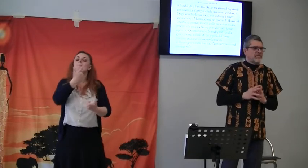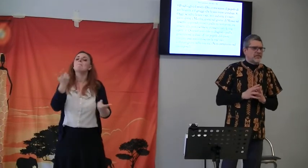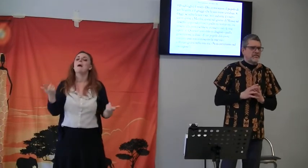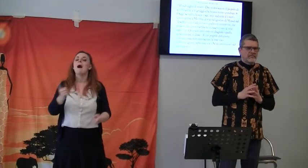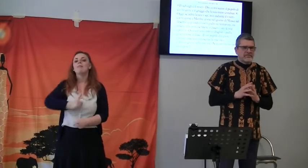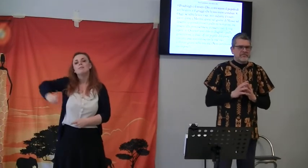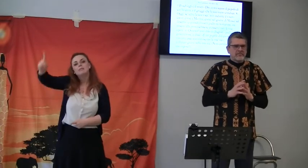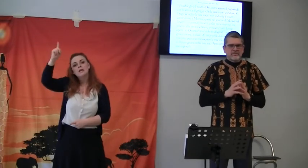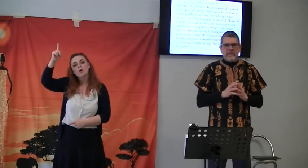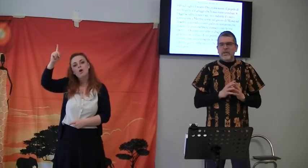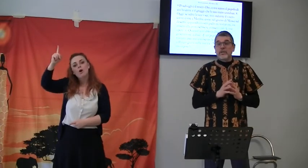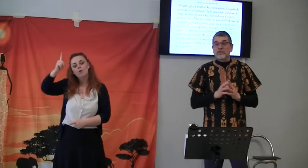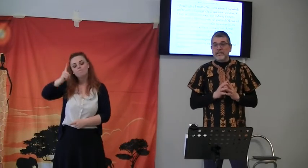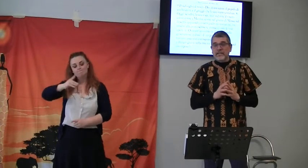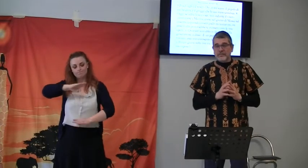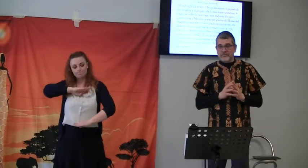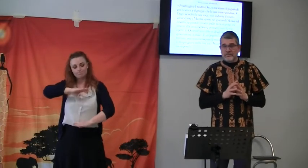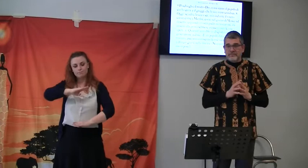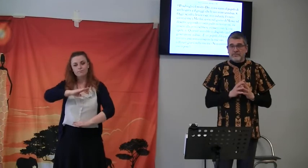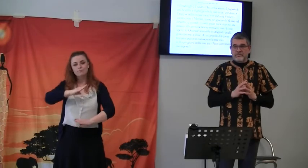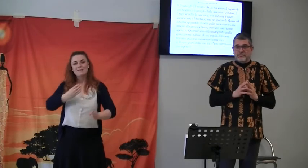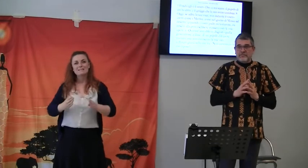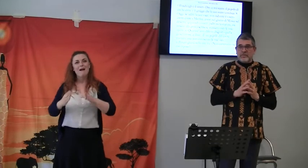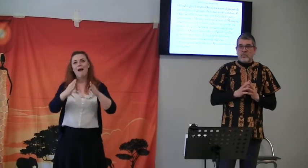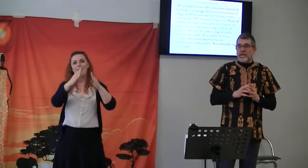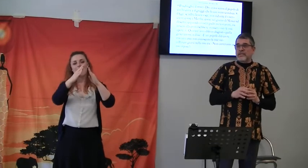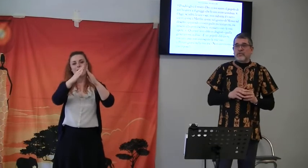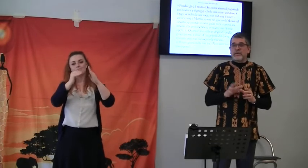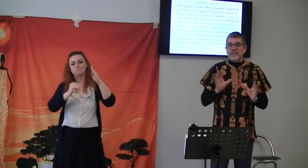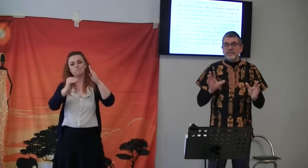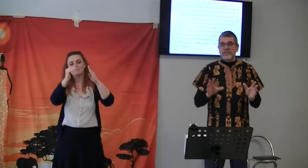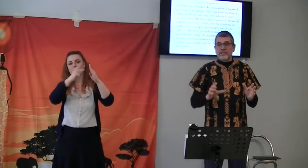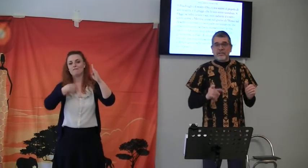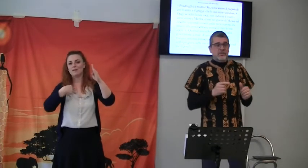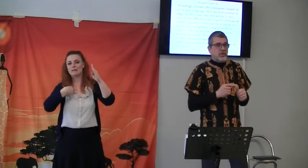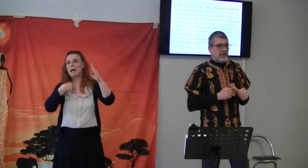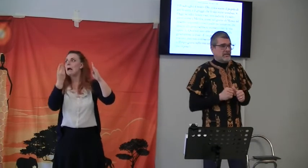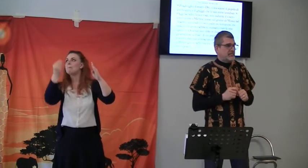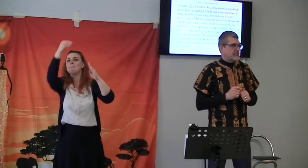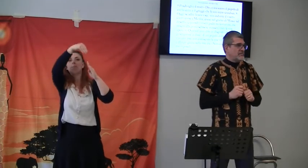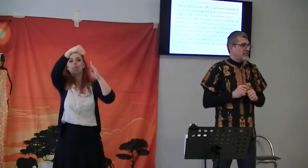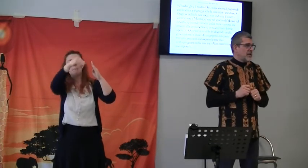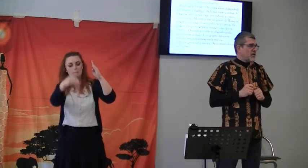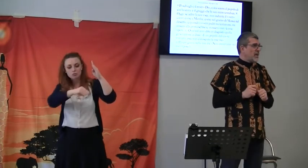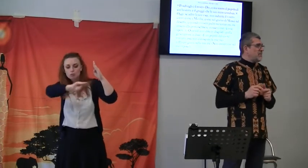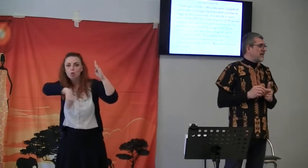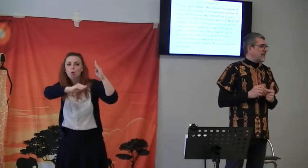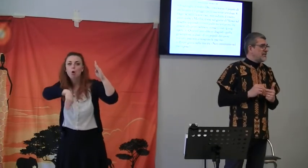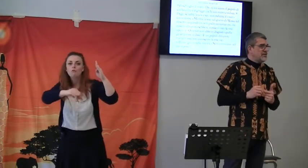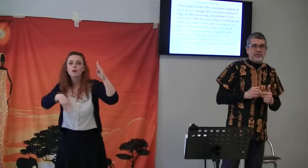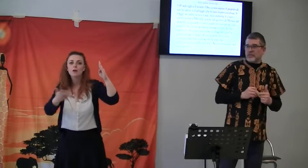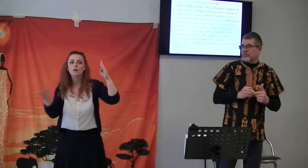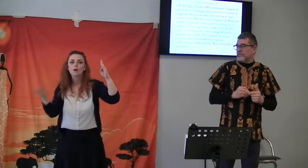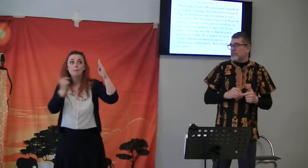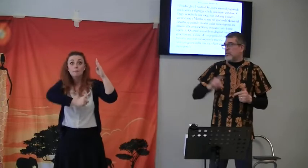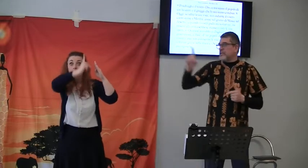l'abbiamo messo? L'abbiamo allontanato. Guai adesso a parlare di Dio nelle scuole. Guai a parlare